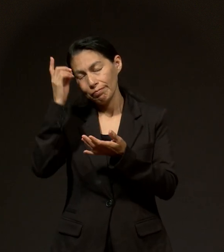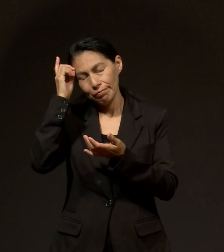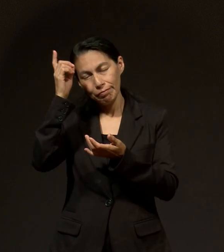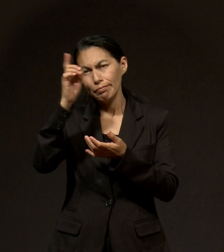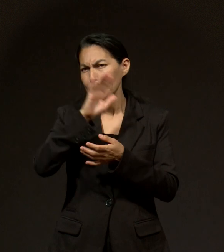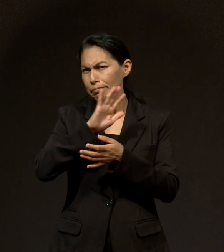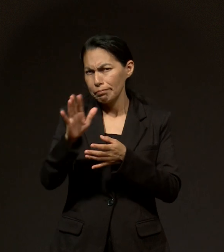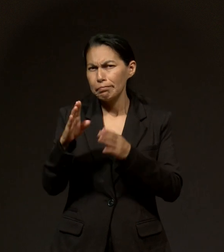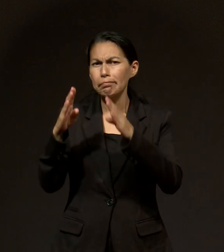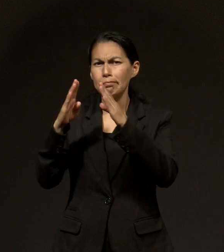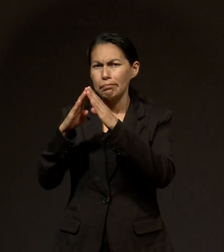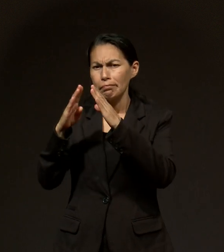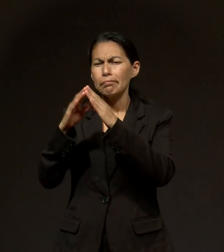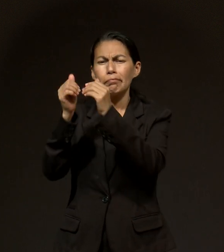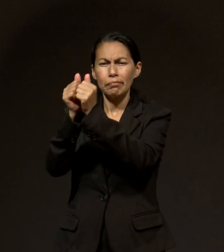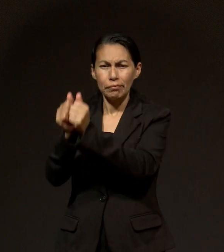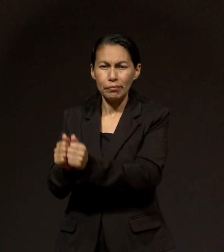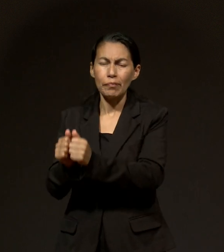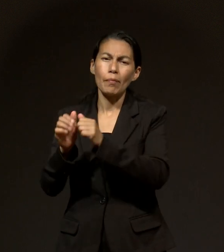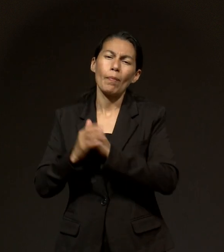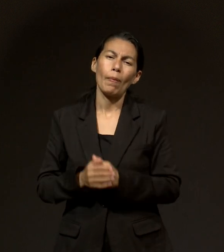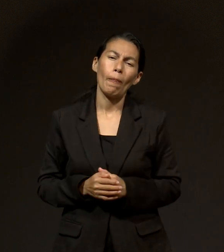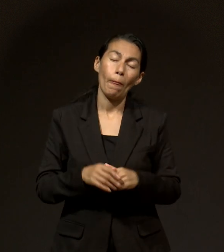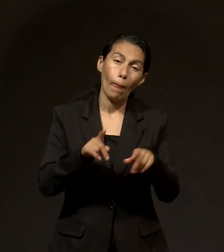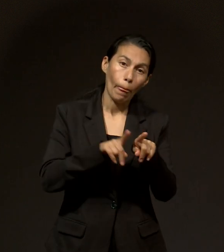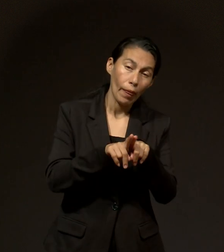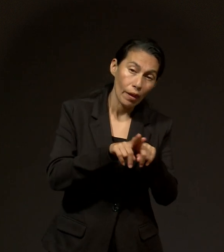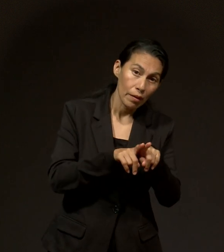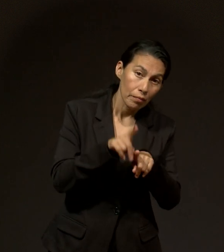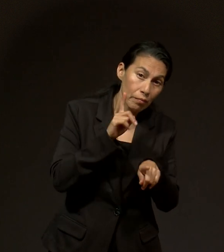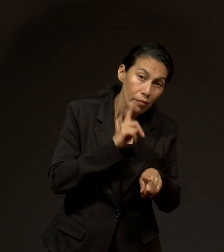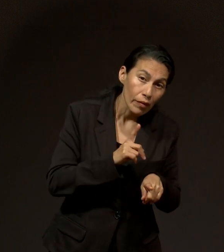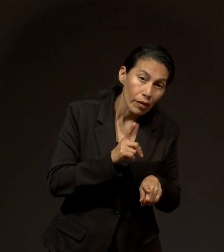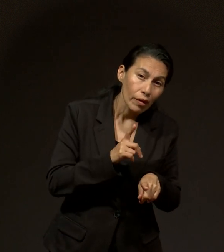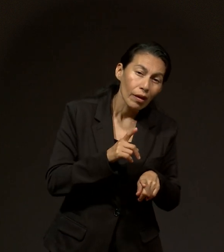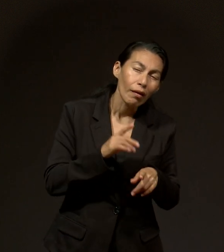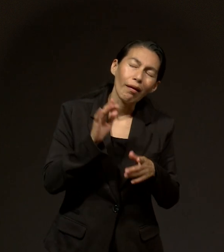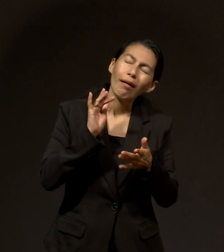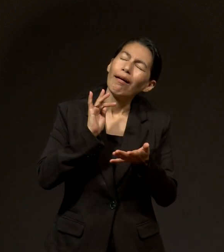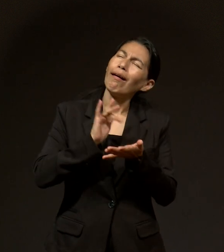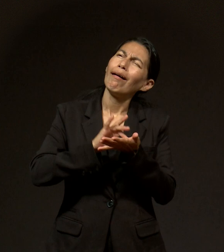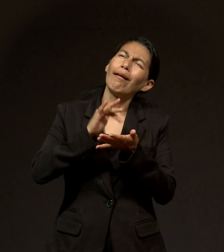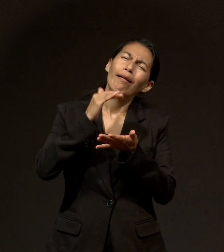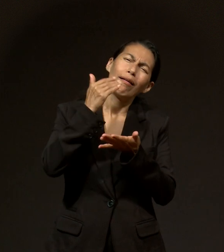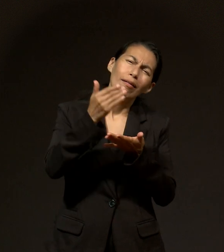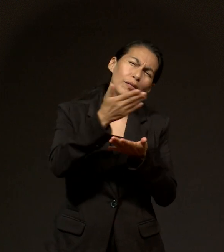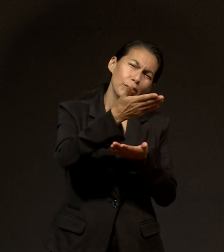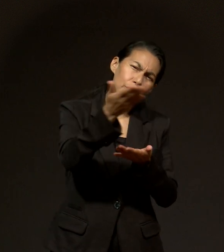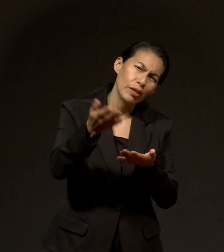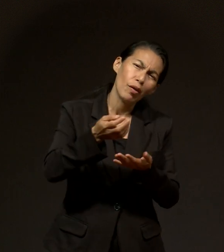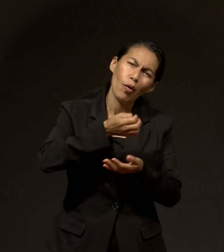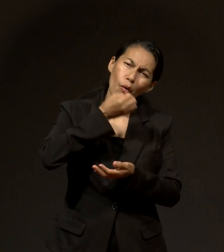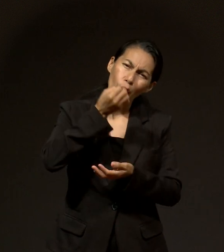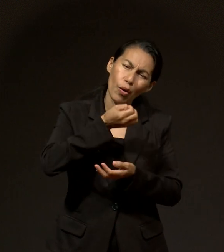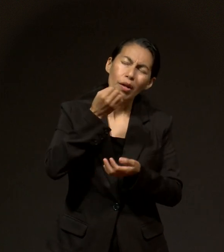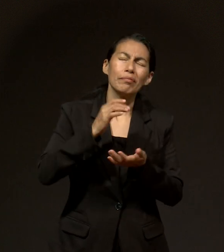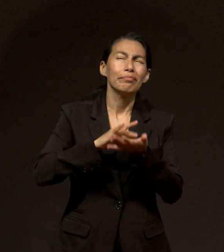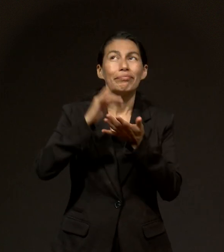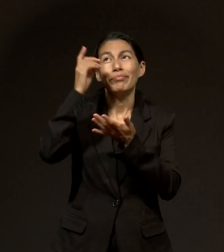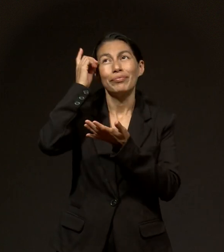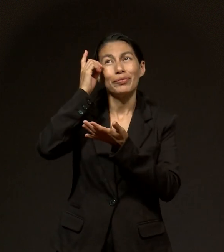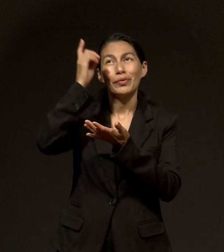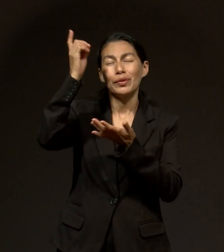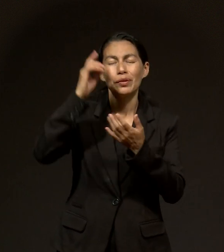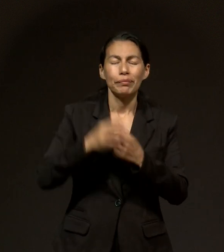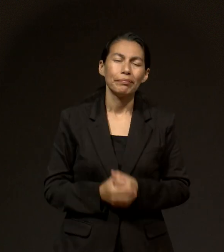está en casa Y su hermanita agradece a Dios y a ustedes por sus oraciones También